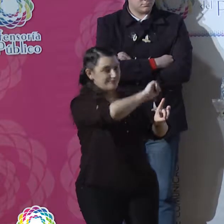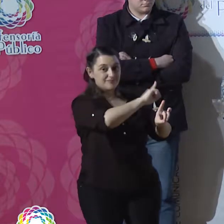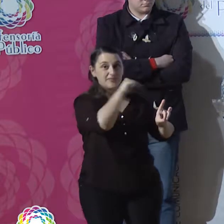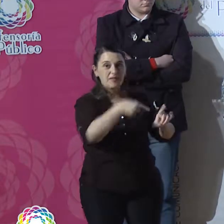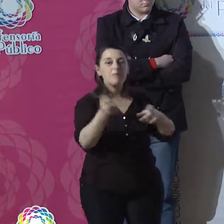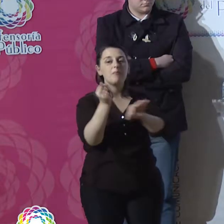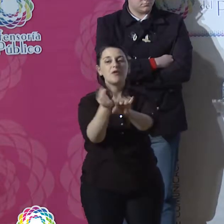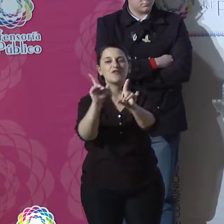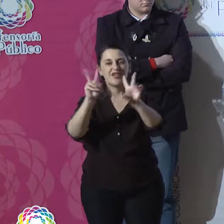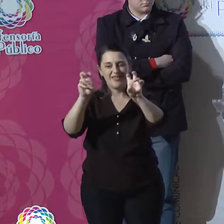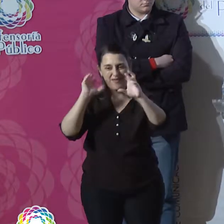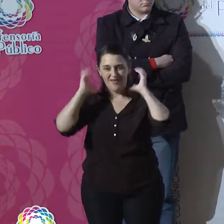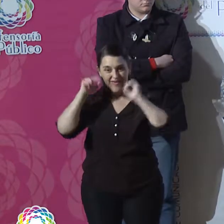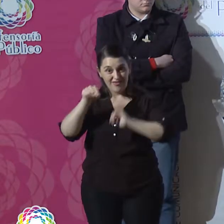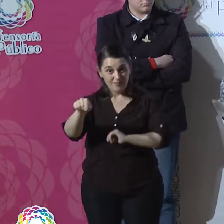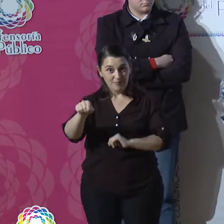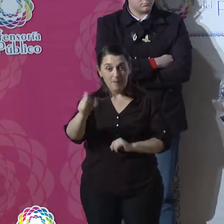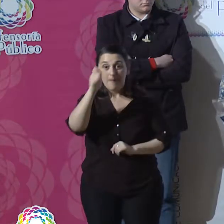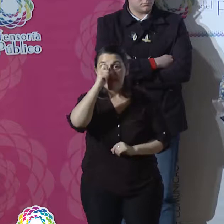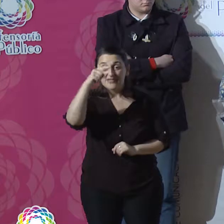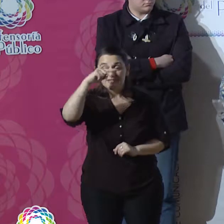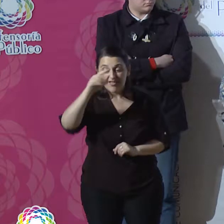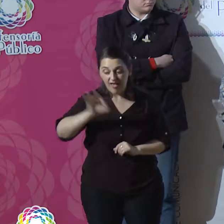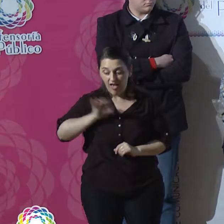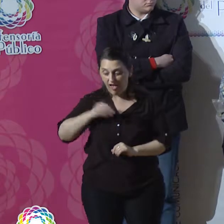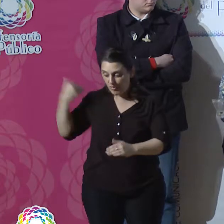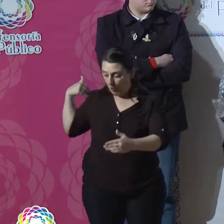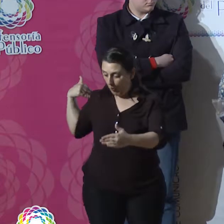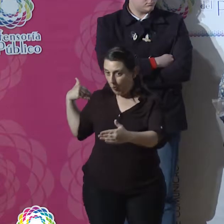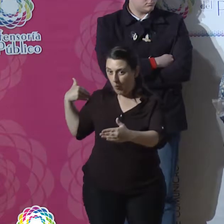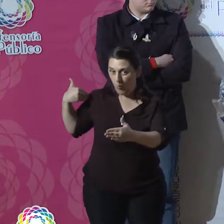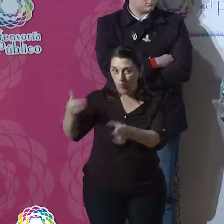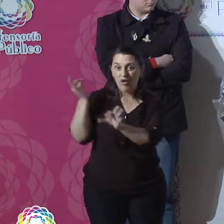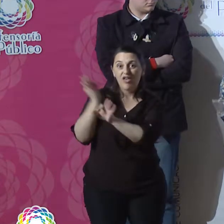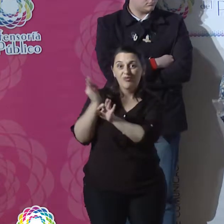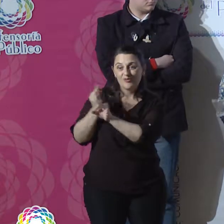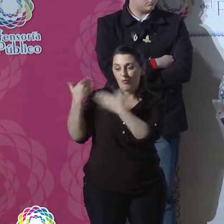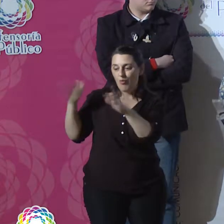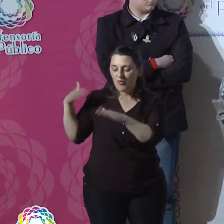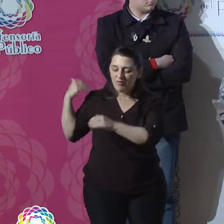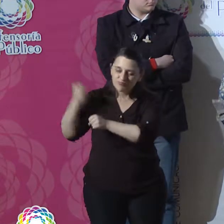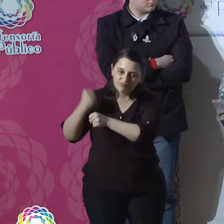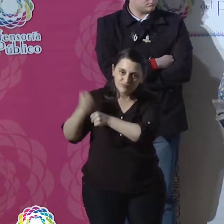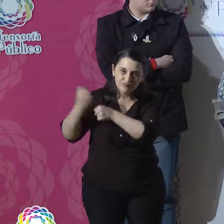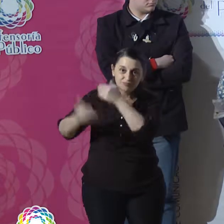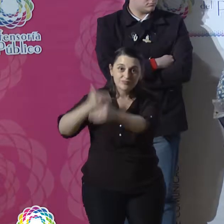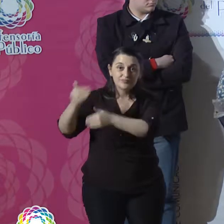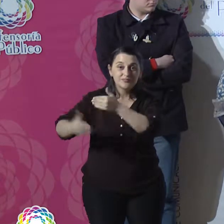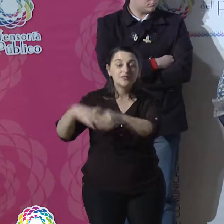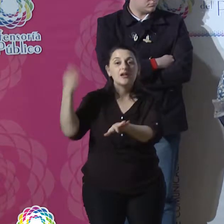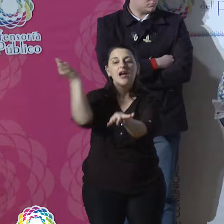radio hace 27 años que me dedico a la educación pública desde la formación de las escuelas